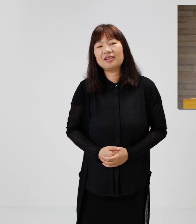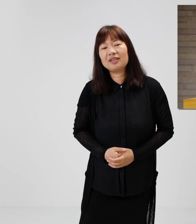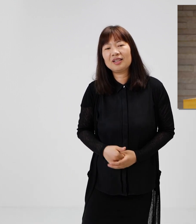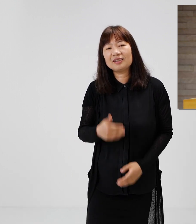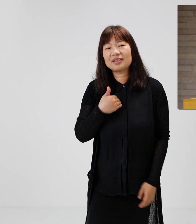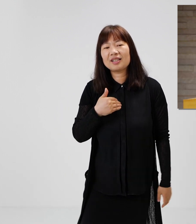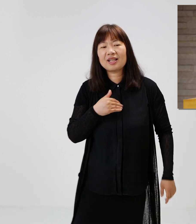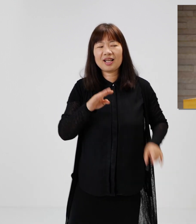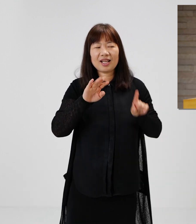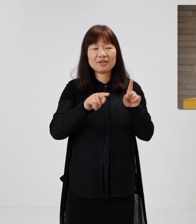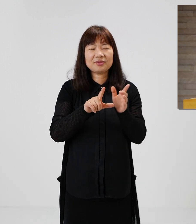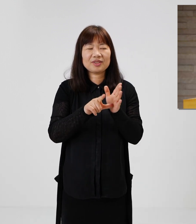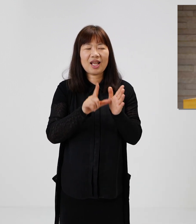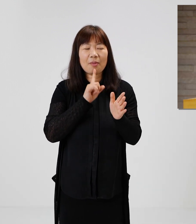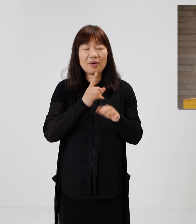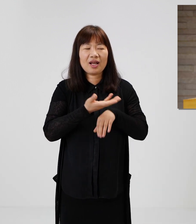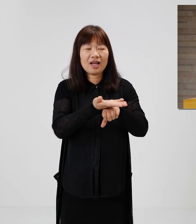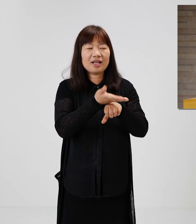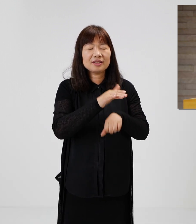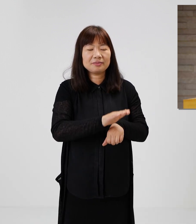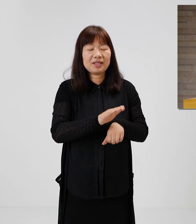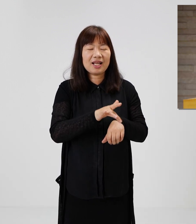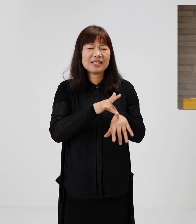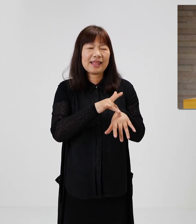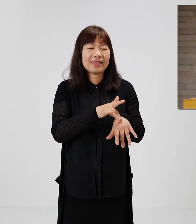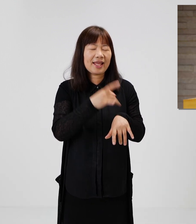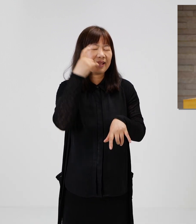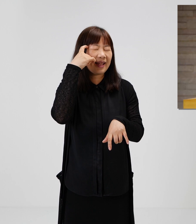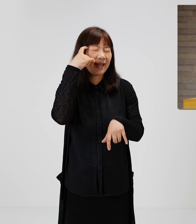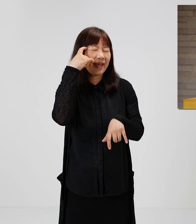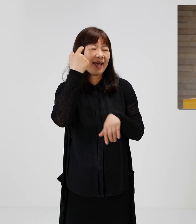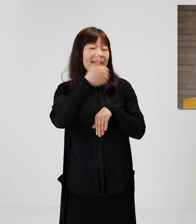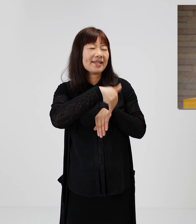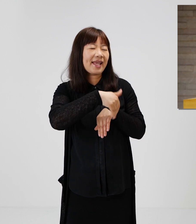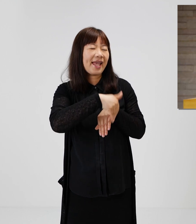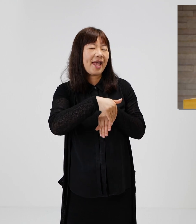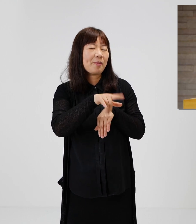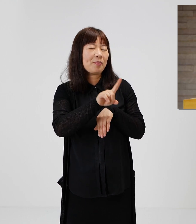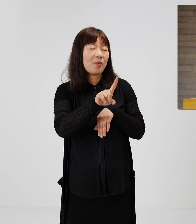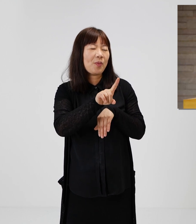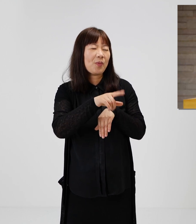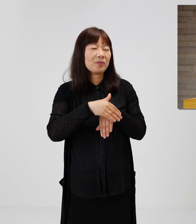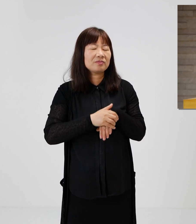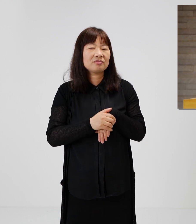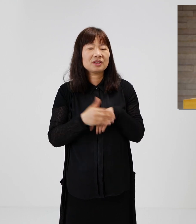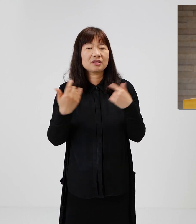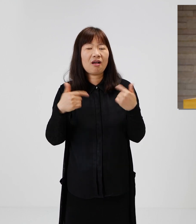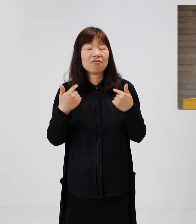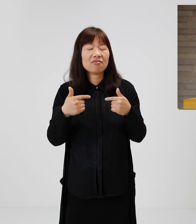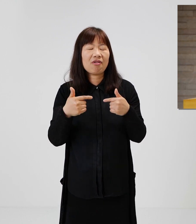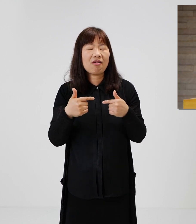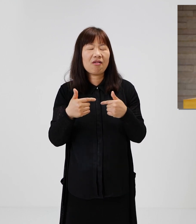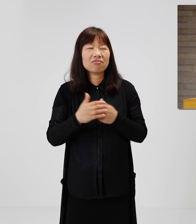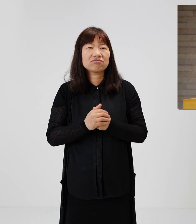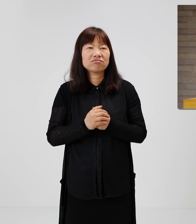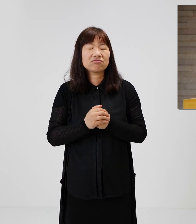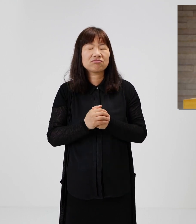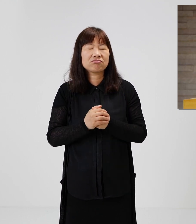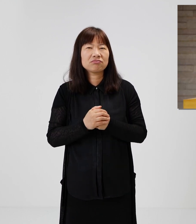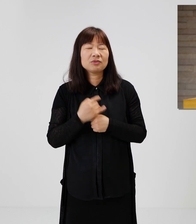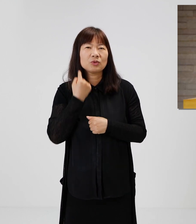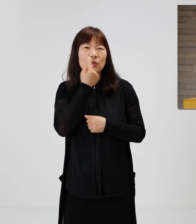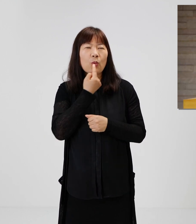제가 일부 때도 말씀을 드렸지만 사탄의 전략은 팩트로 들어오질 않아요.